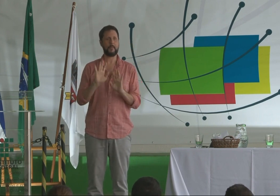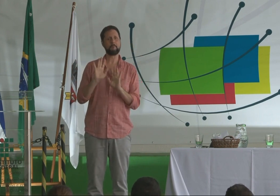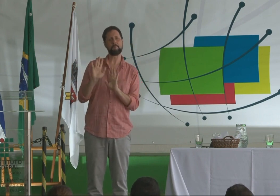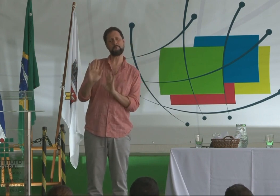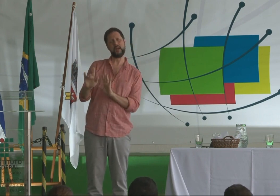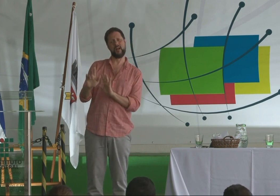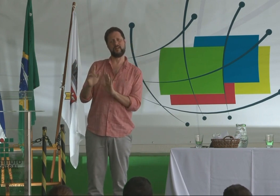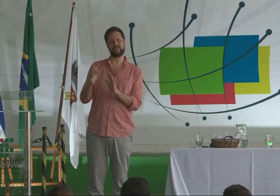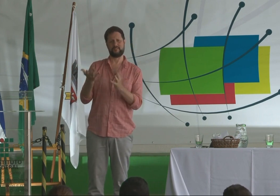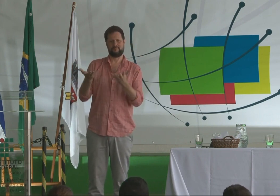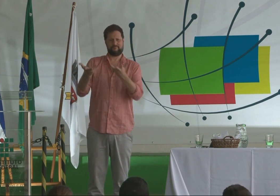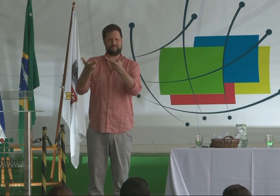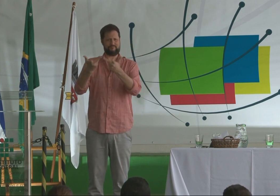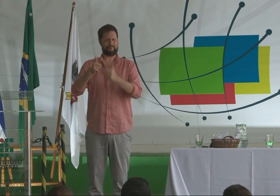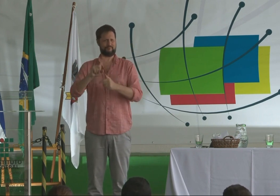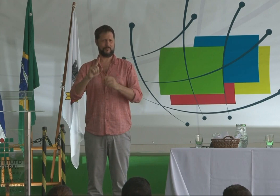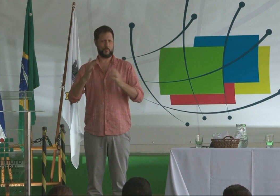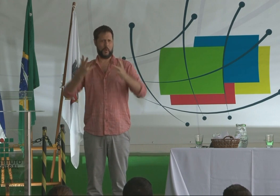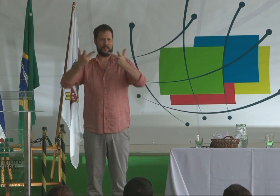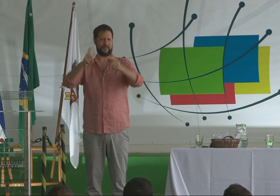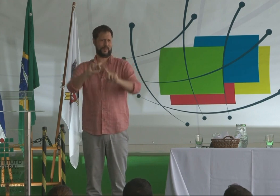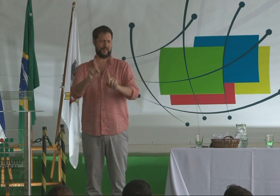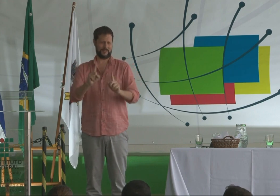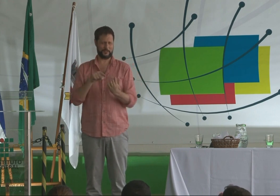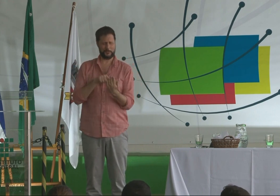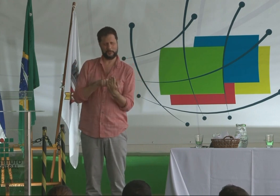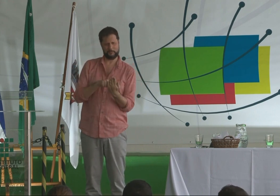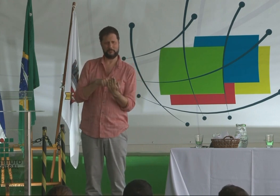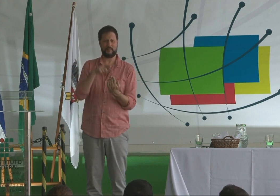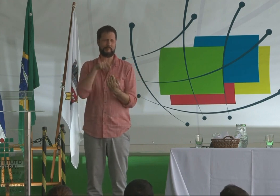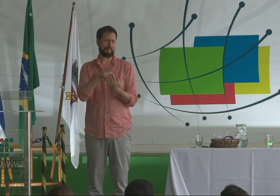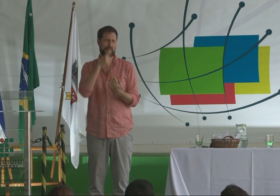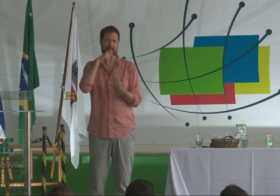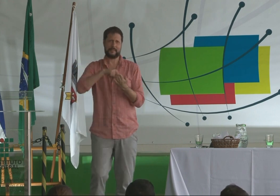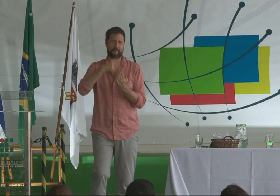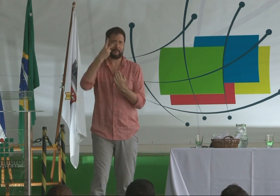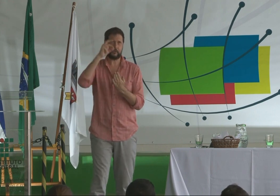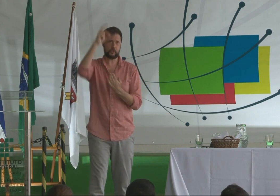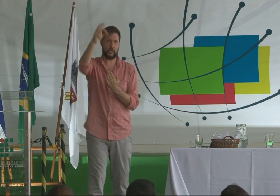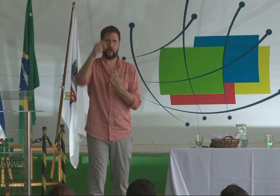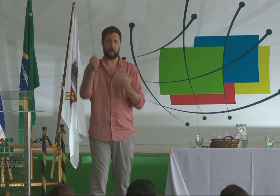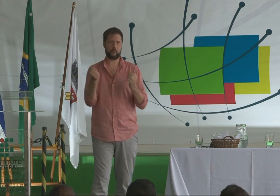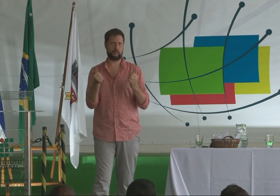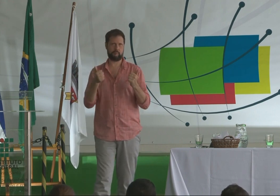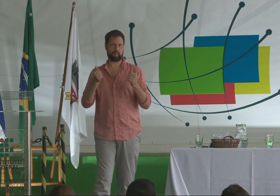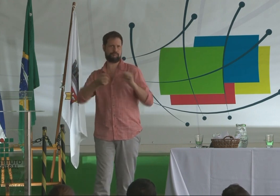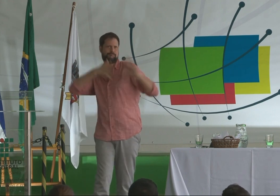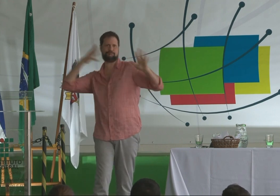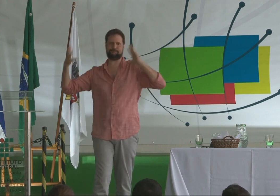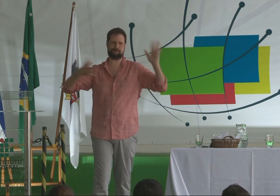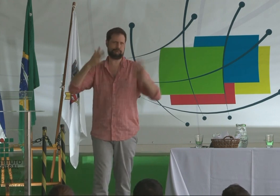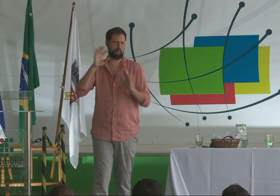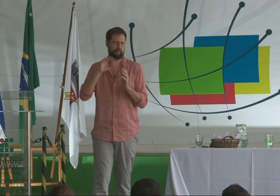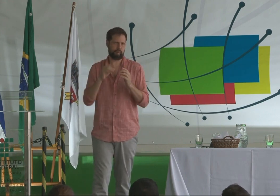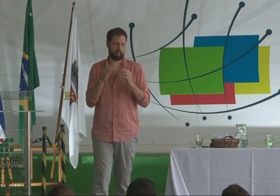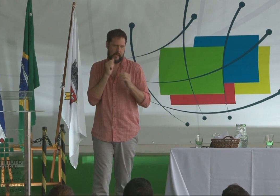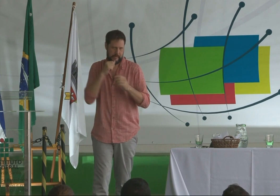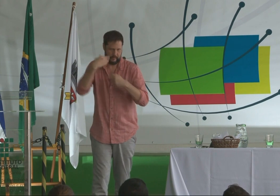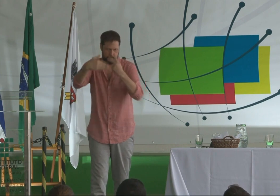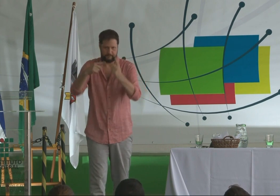meio robótica. A qualidade ainda não é alcançada dentro desses aplicativos, por exemplo. Talvez, futuramente, essa batalha se